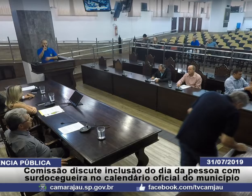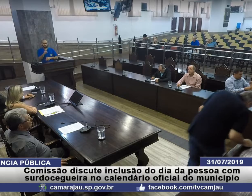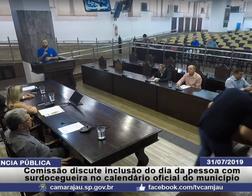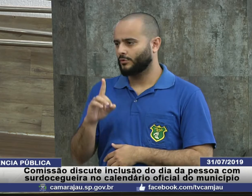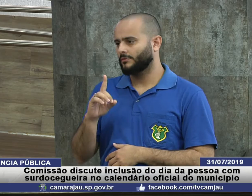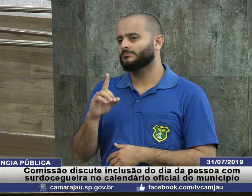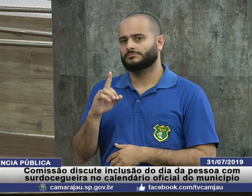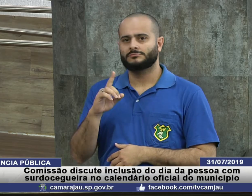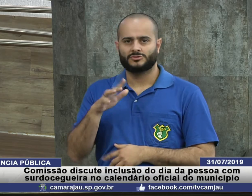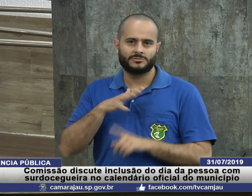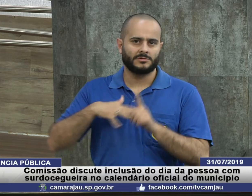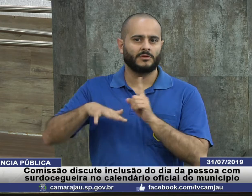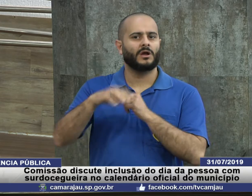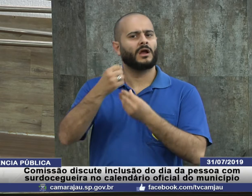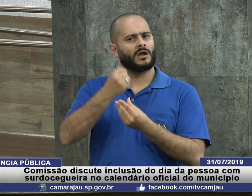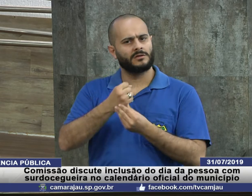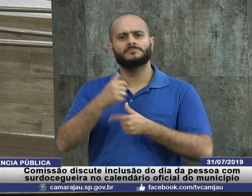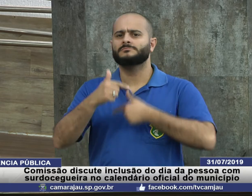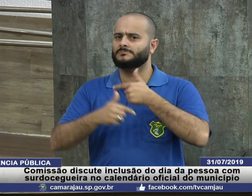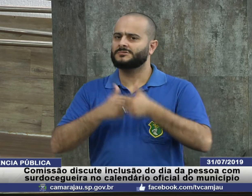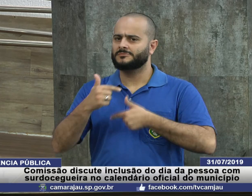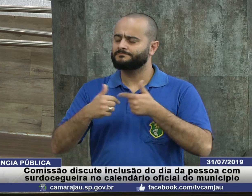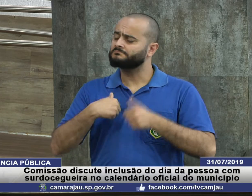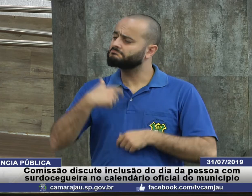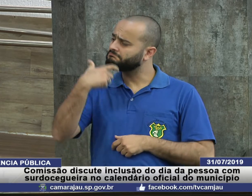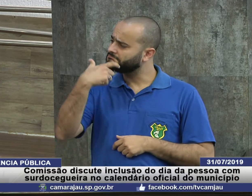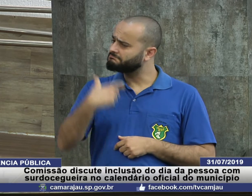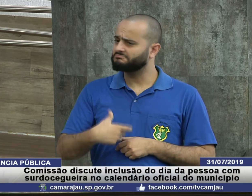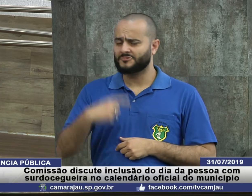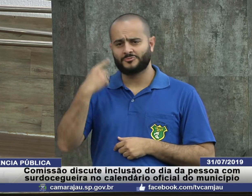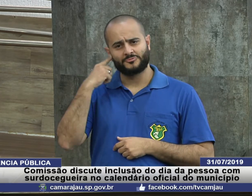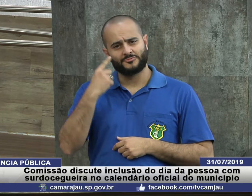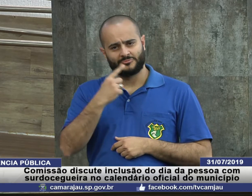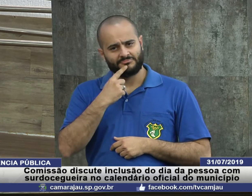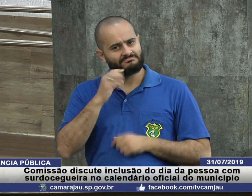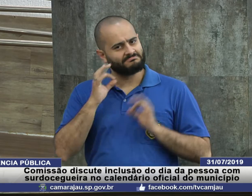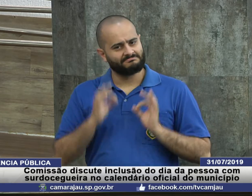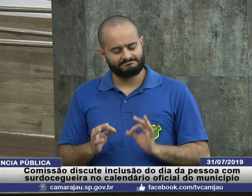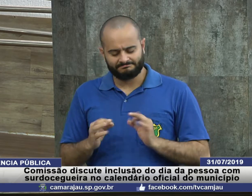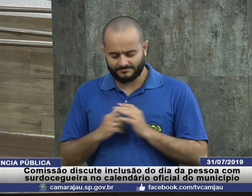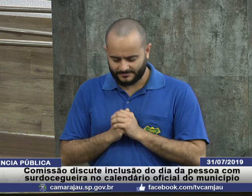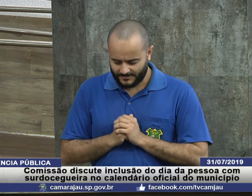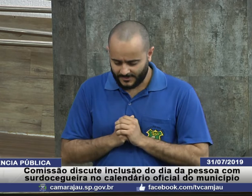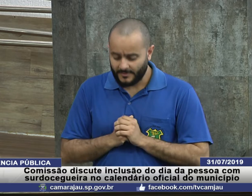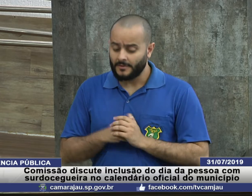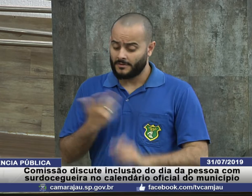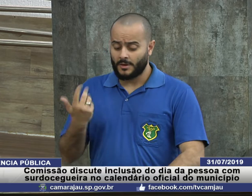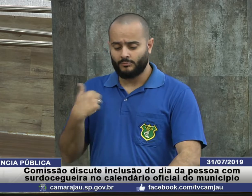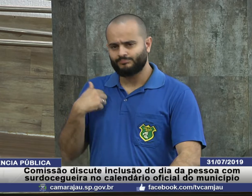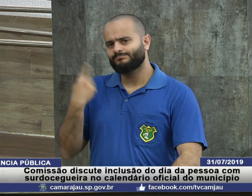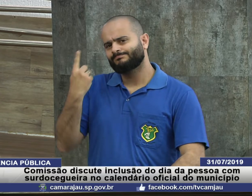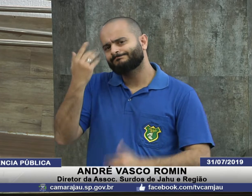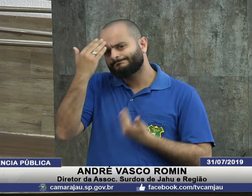Bom, primeiramente eu vou me apresentar. Eu sou André Rominho, sou diretor-geral da Associação dos Surdos de Jaú.